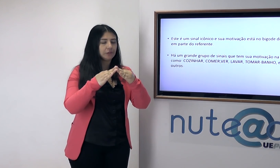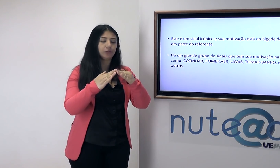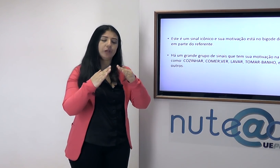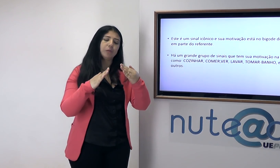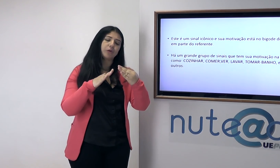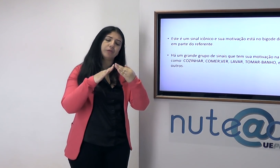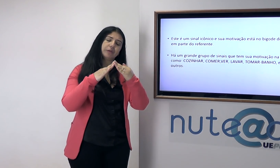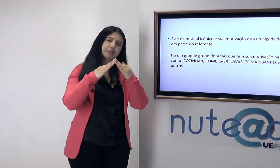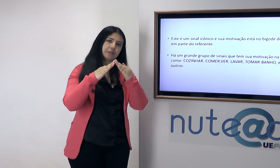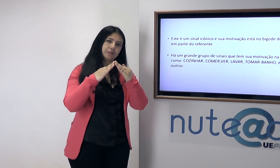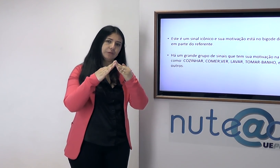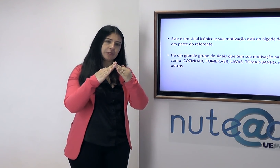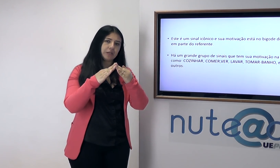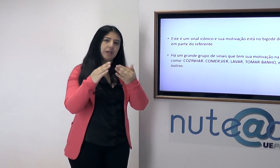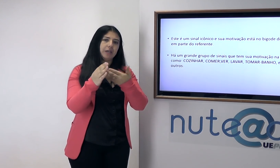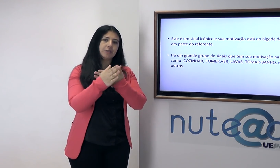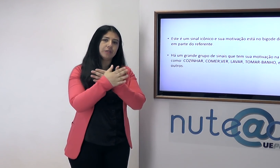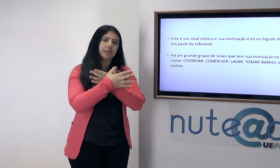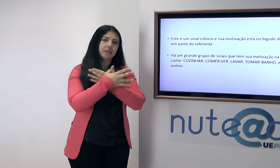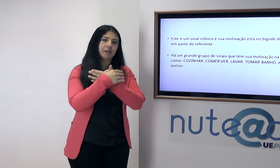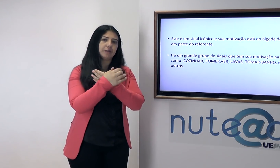eu tenho uma configuração. Isso daqui,